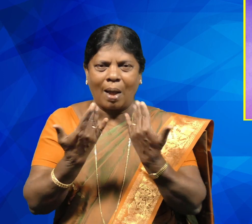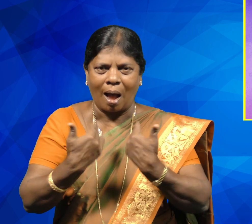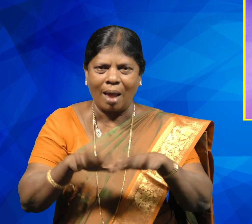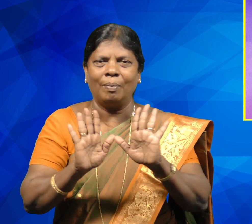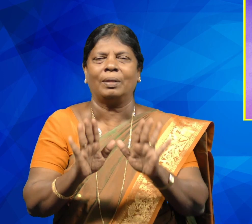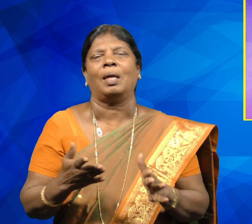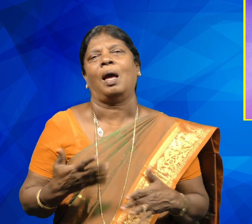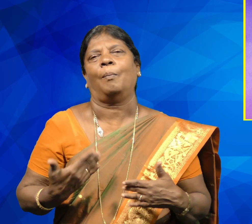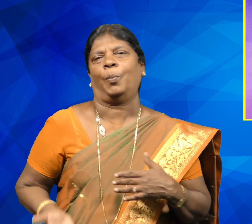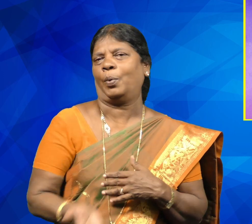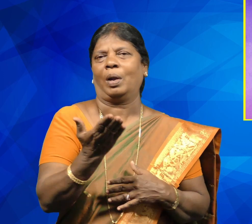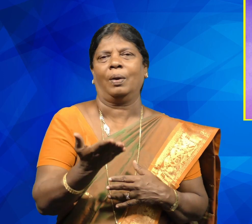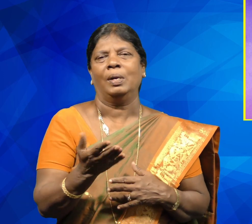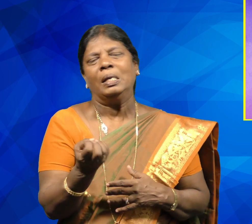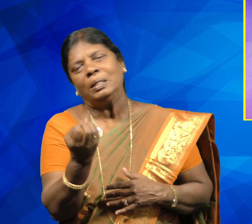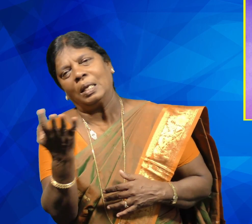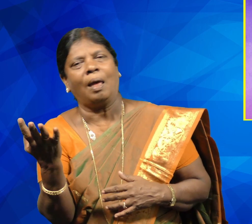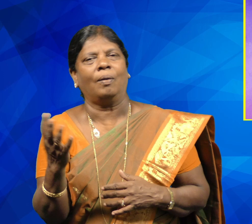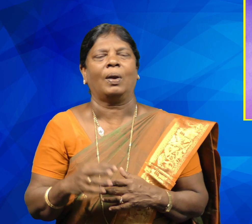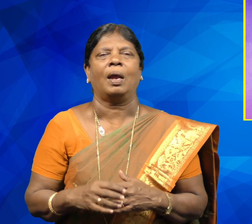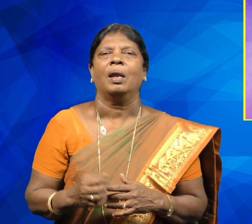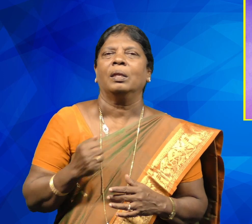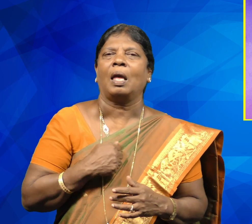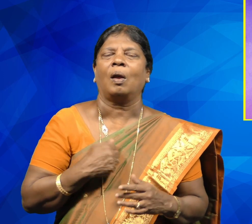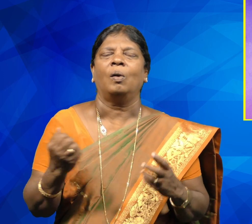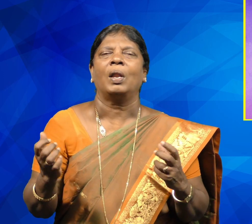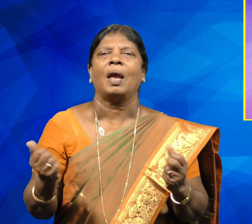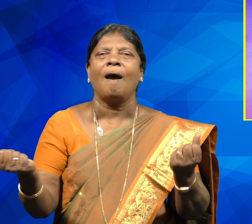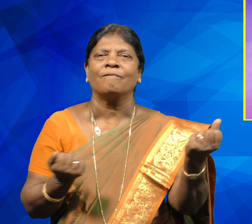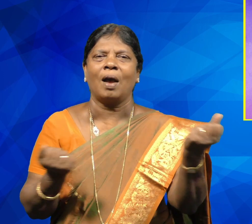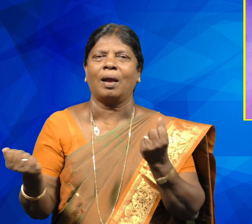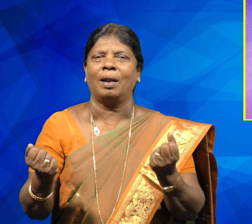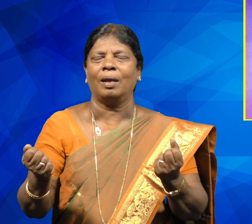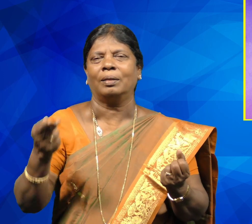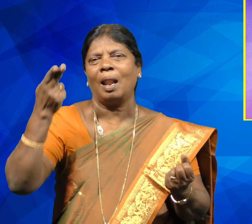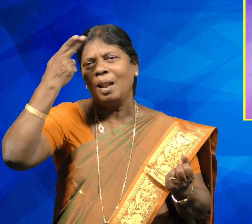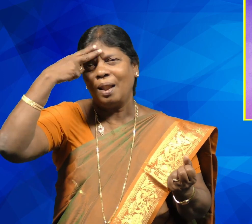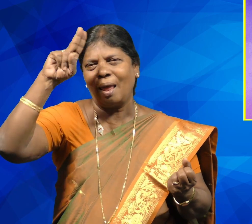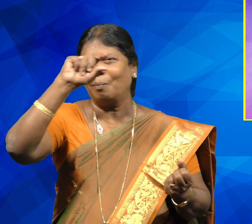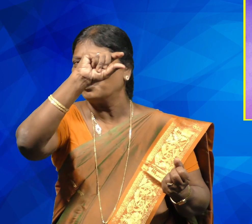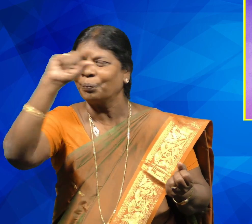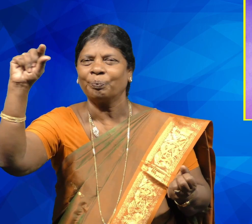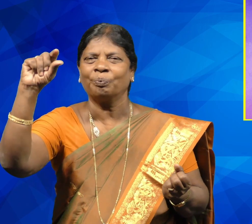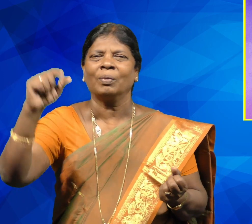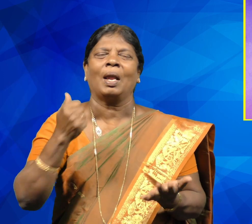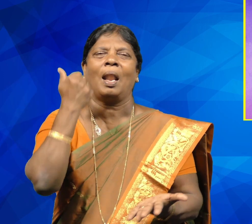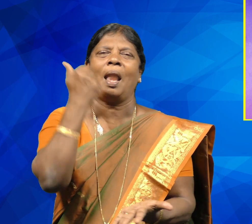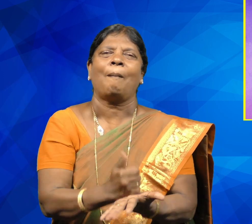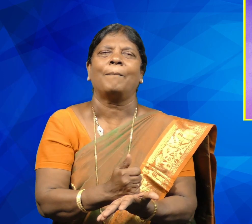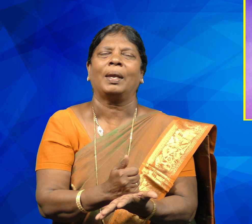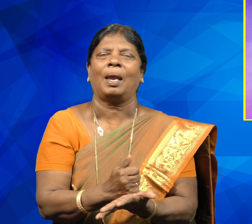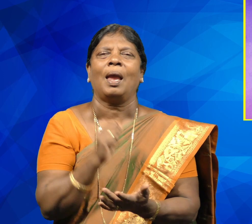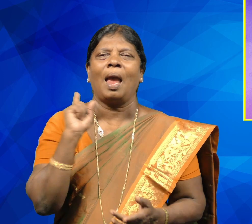வேண்டித்தான் பயணங்களை துவங்குகிறார்கள். இன்னும் பலர் தங்களுடைய வாகனங்களிலே தங்களுடைய மத அடையாளங்கள் அல்லது